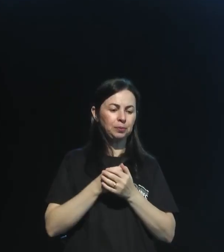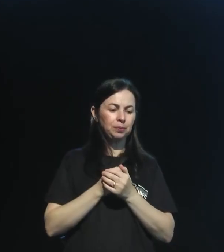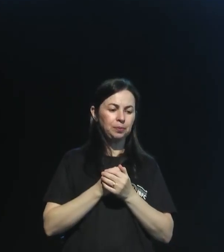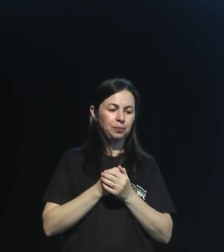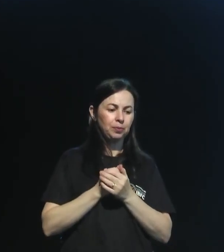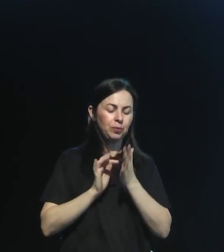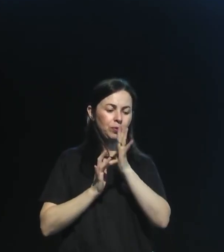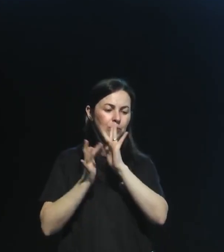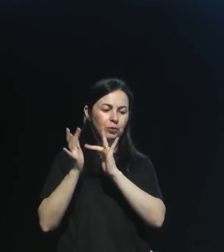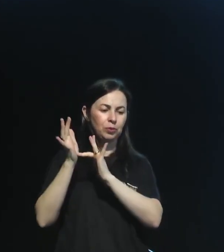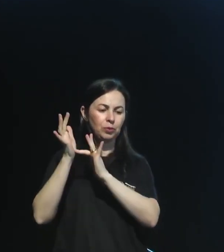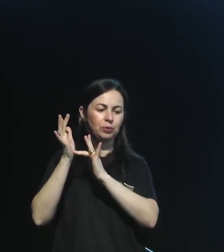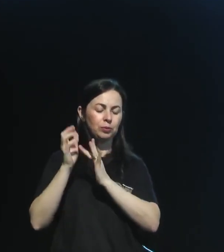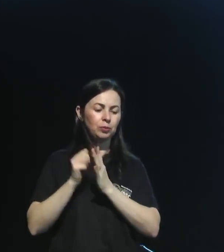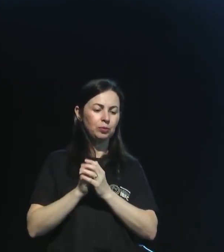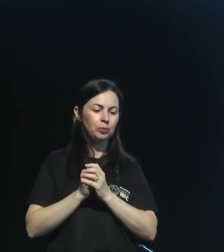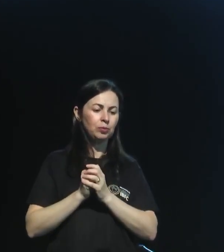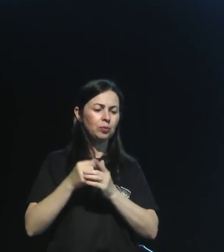Eu sei